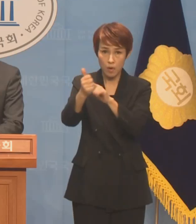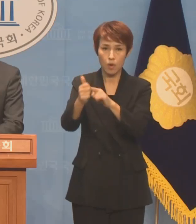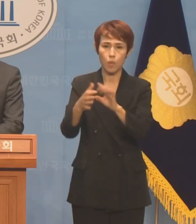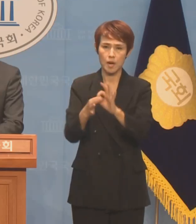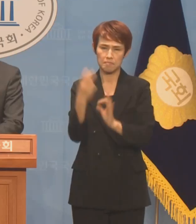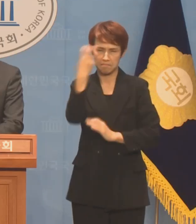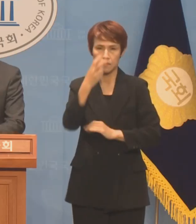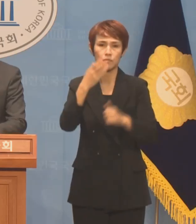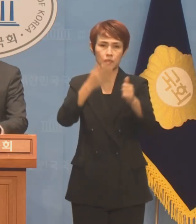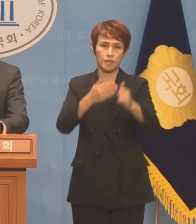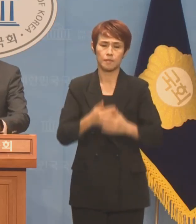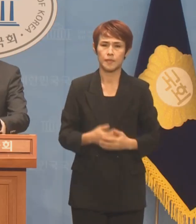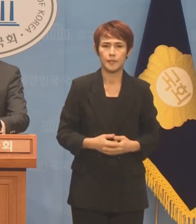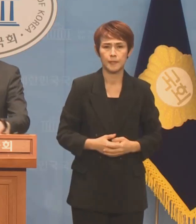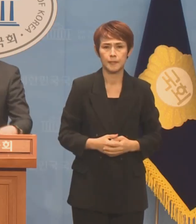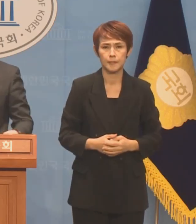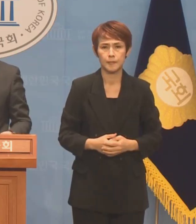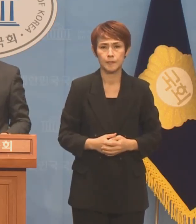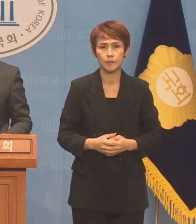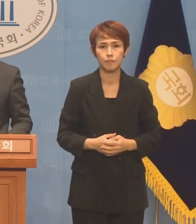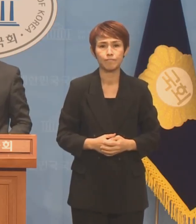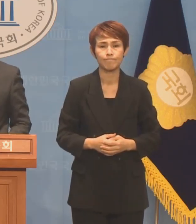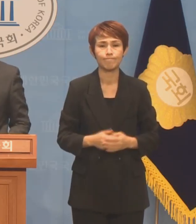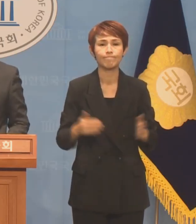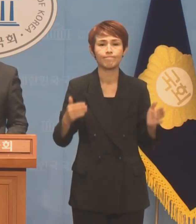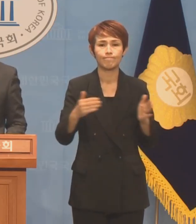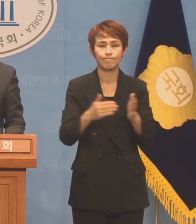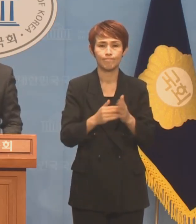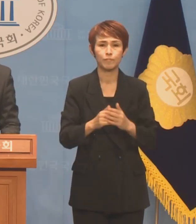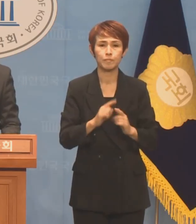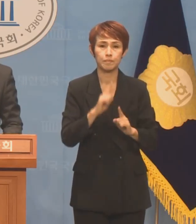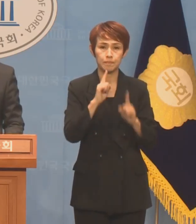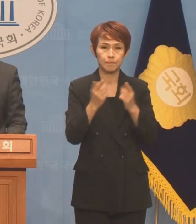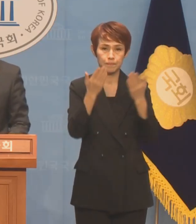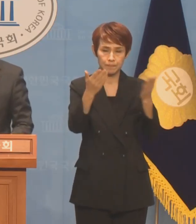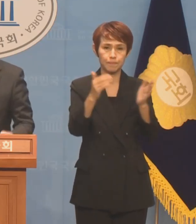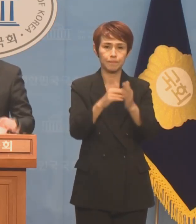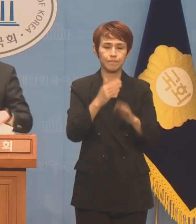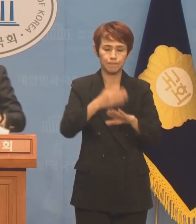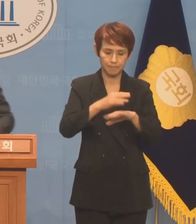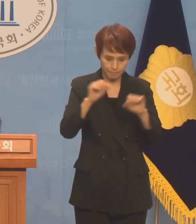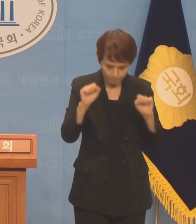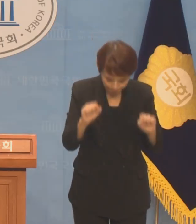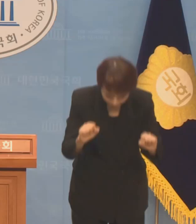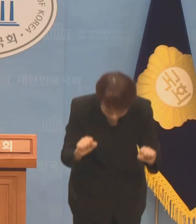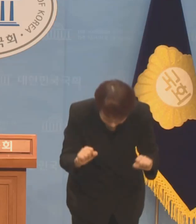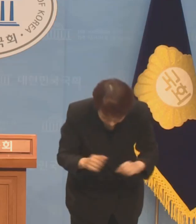부탁드립니다. 그럼 이것으로 기자회견 마치겠습니다. 협조해 주신 여러분 감사합니다.